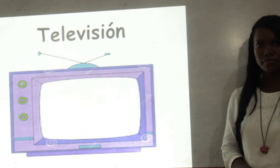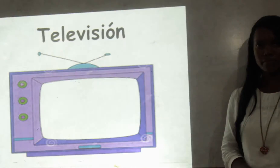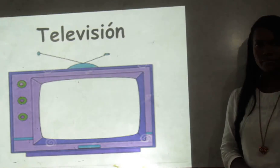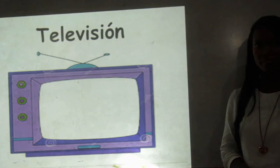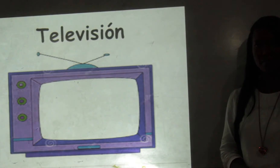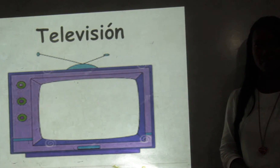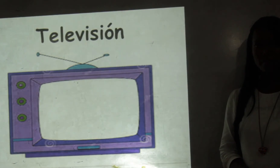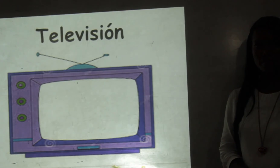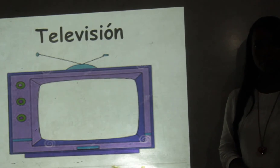Televisión.